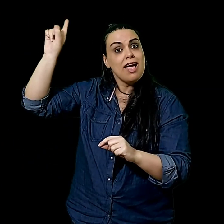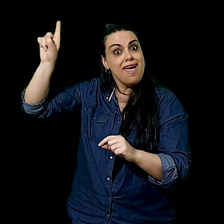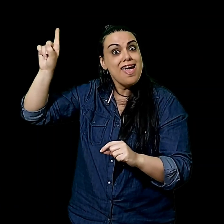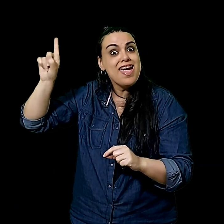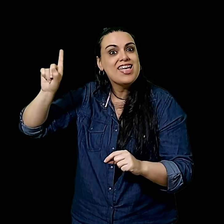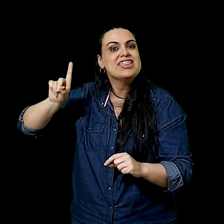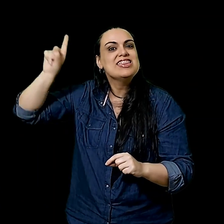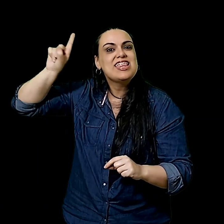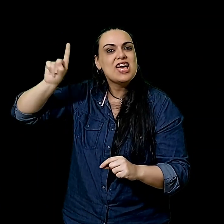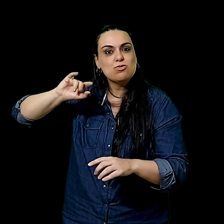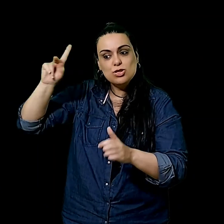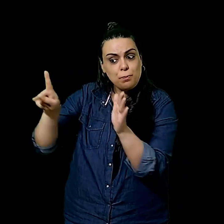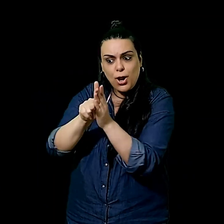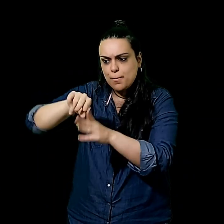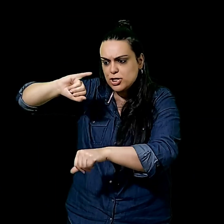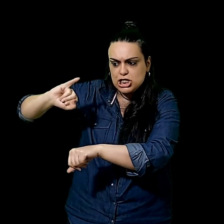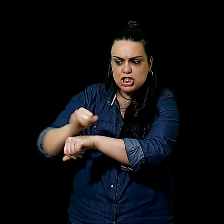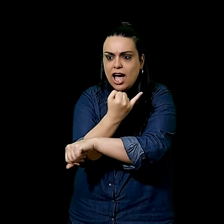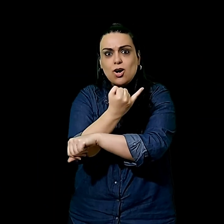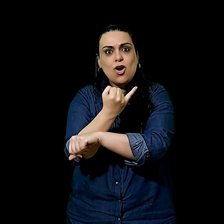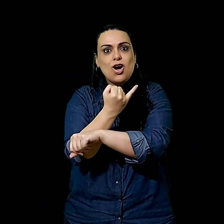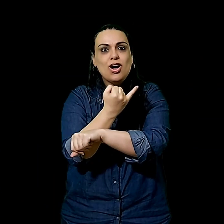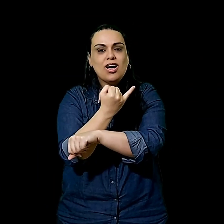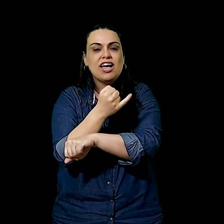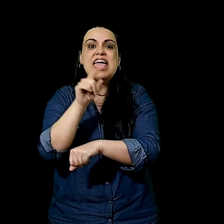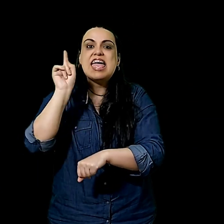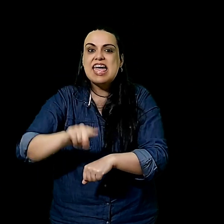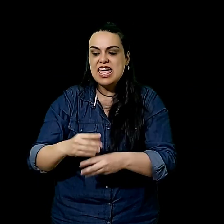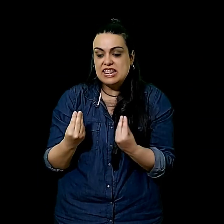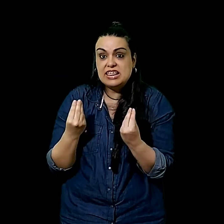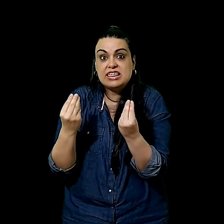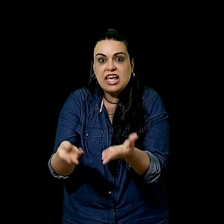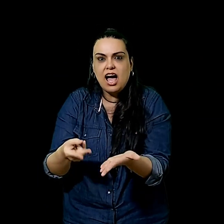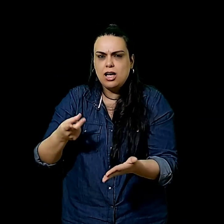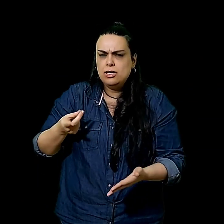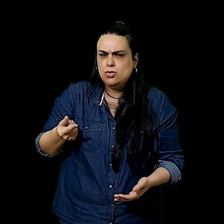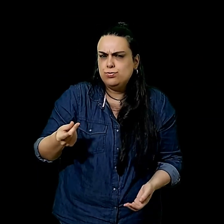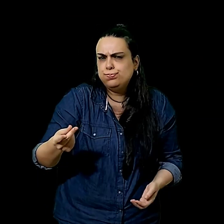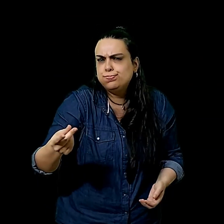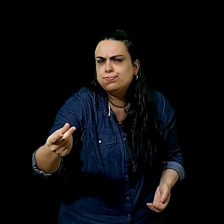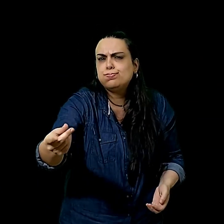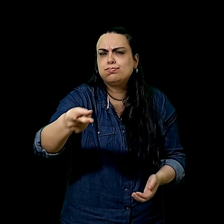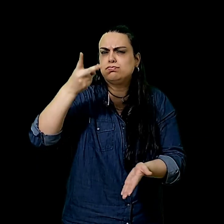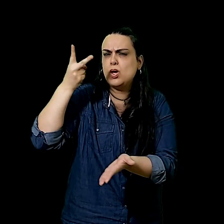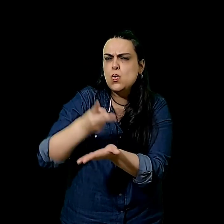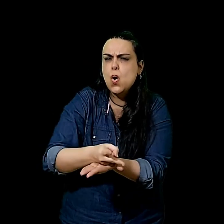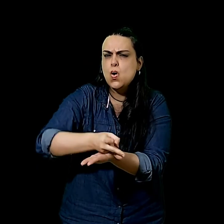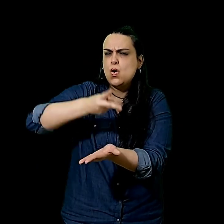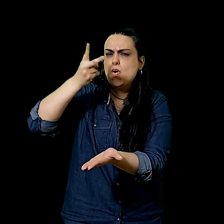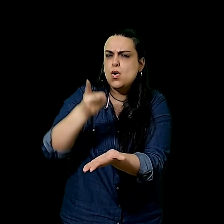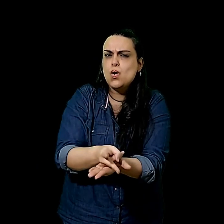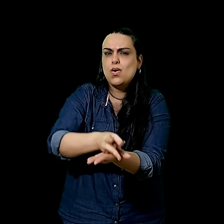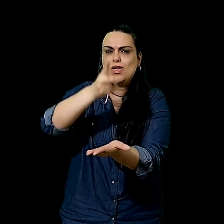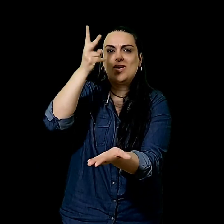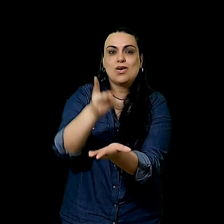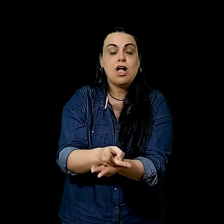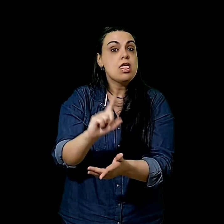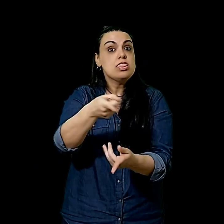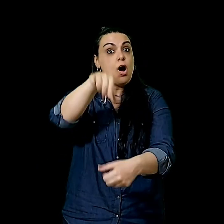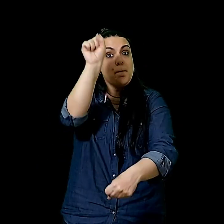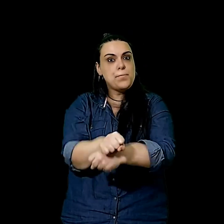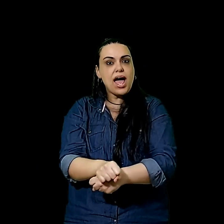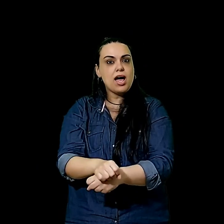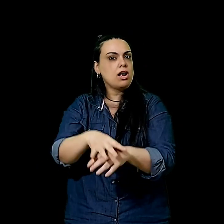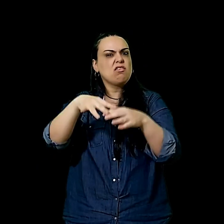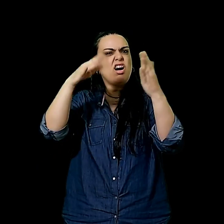É o Deus de Jacó. Só para você entender, é aquele que traz manutenção, é aquele que traz continuidade a algo que